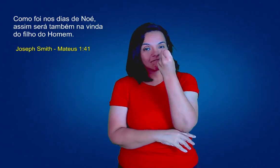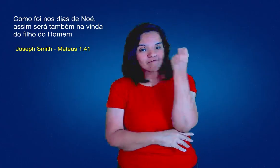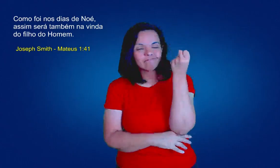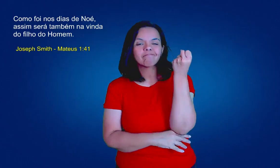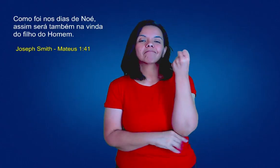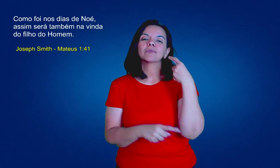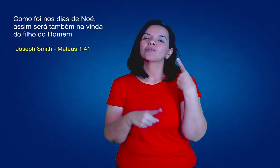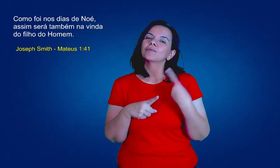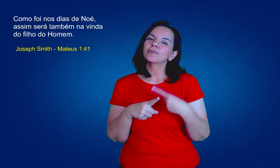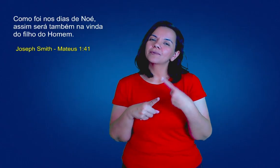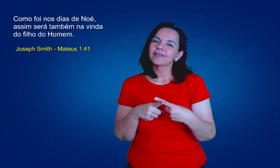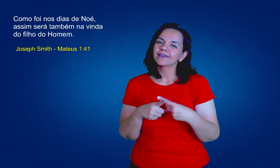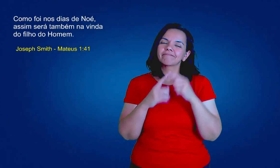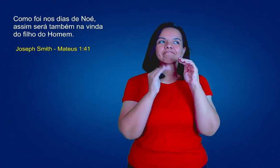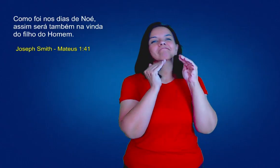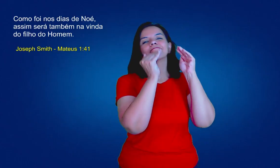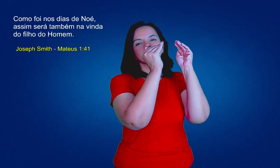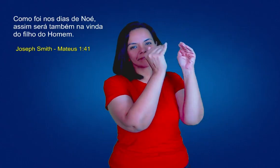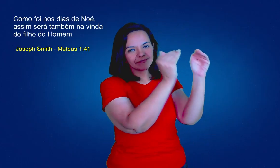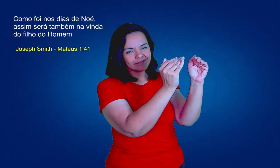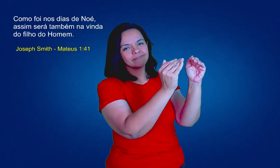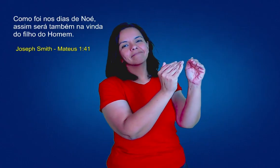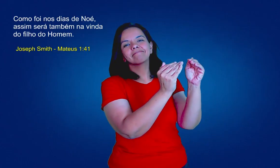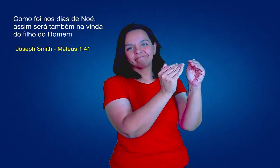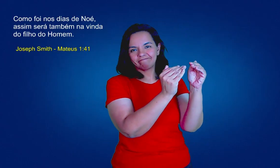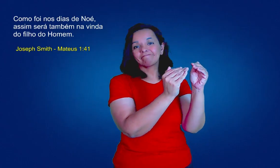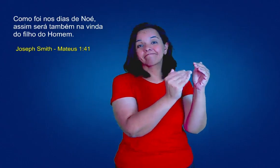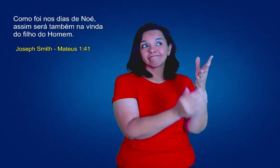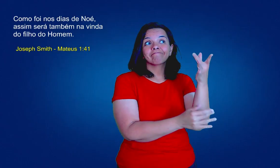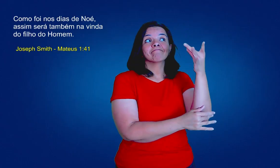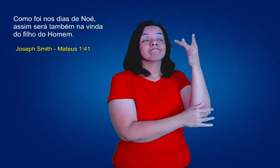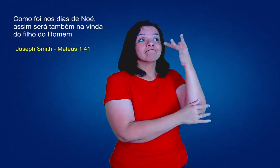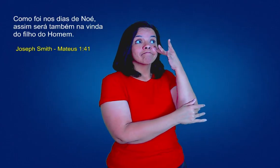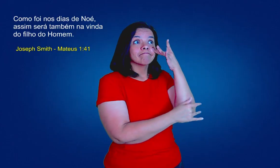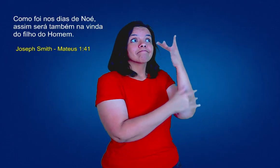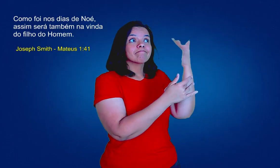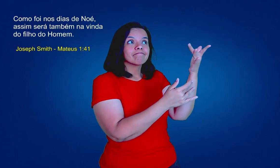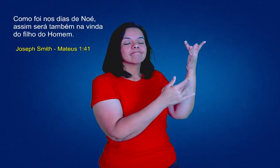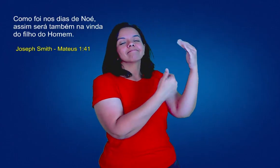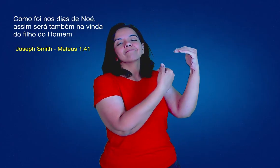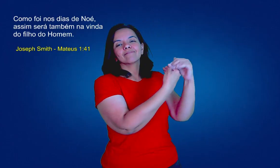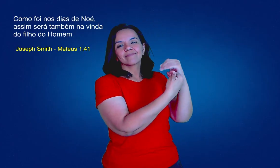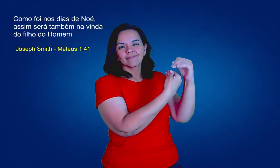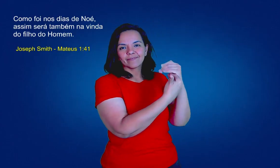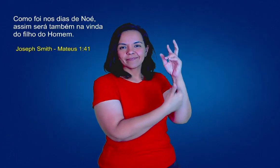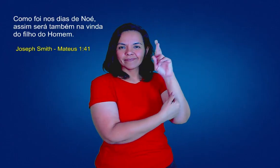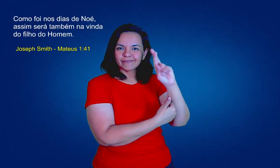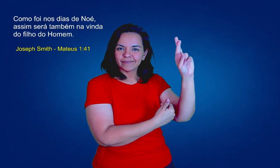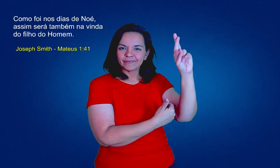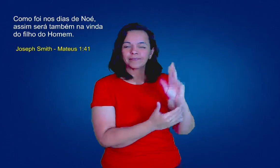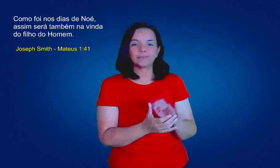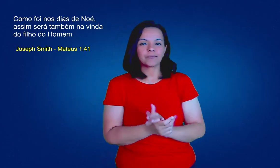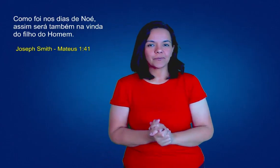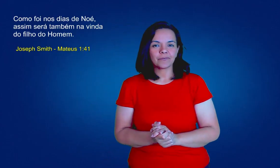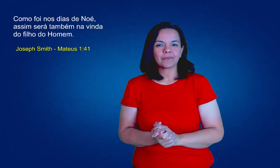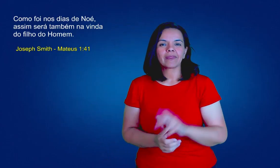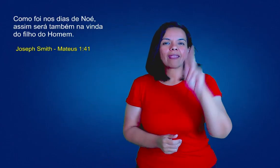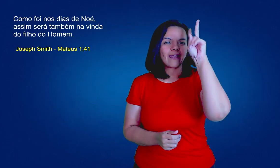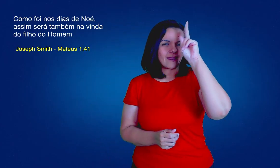Noé e sua família foram salvos. Foram salvos porque foram obedientes.